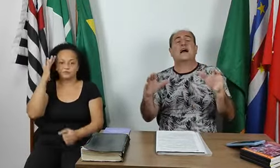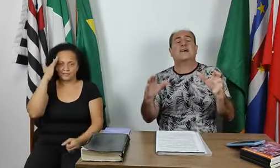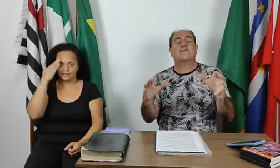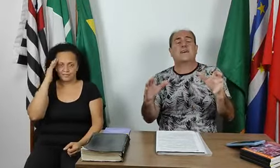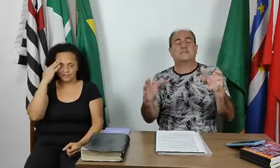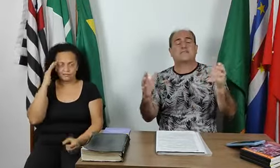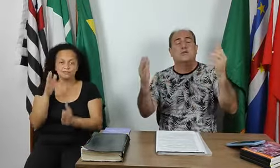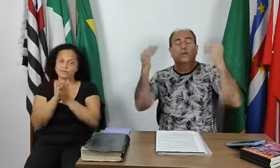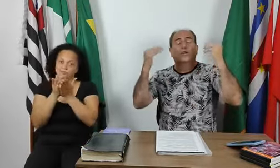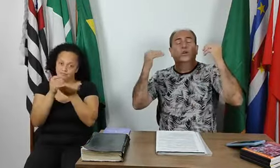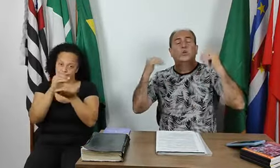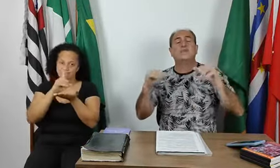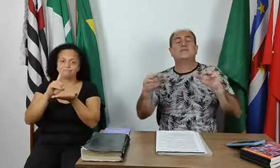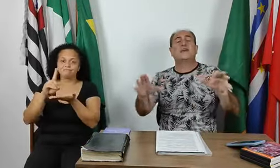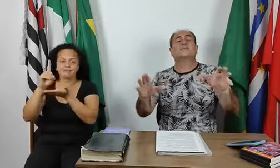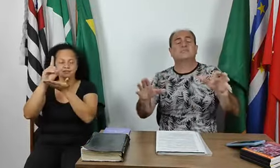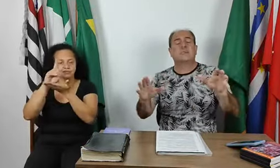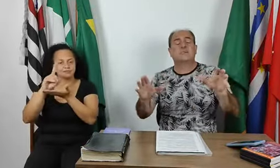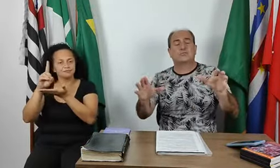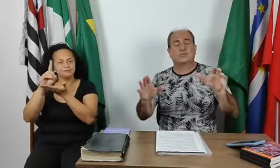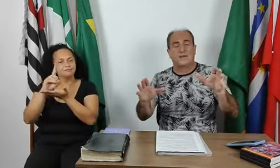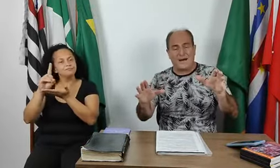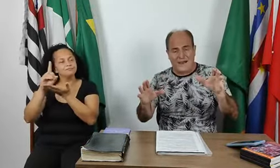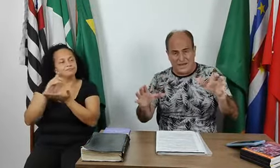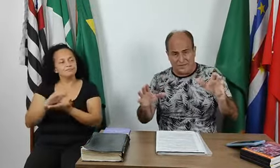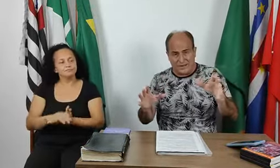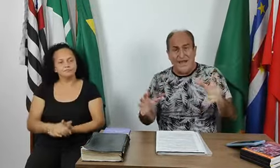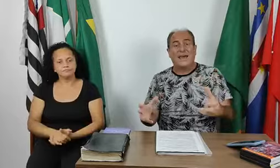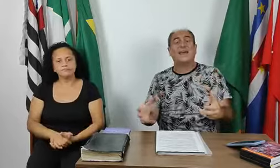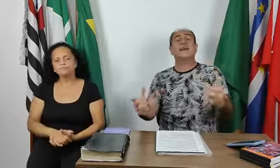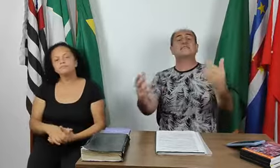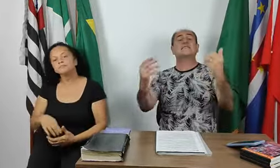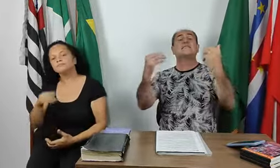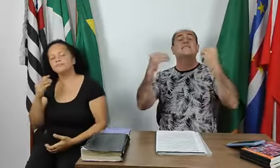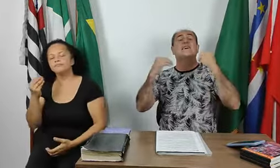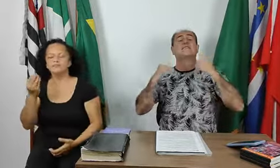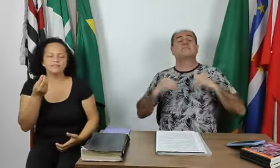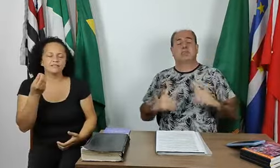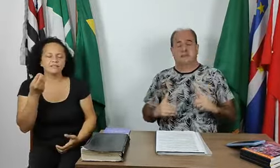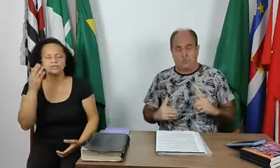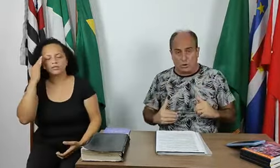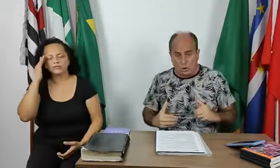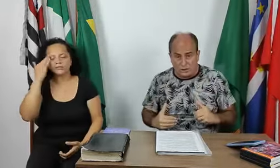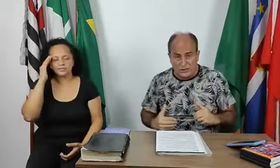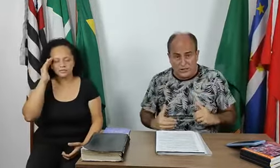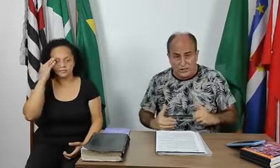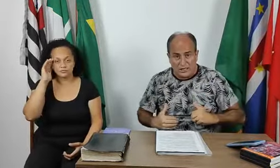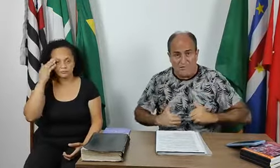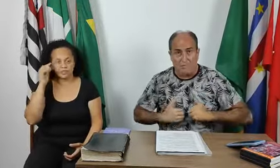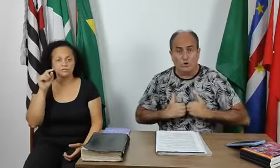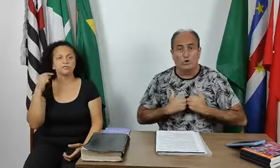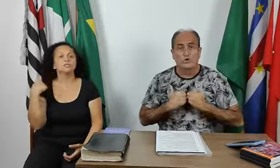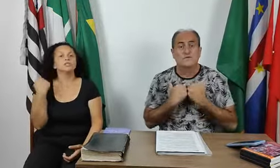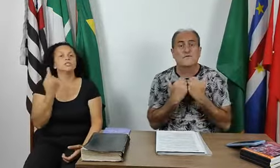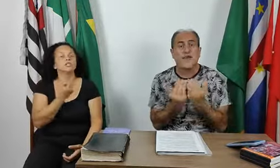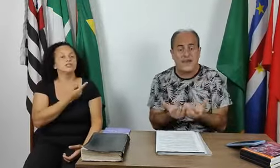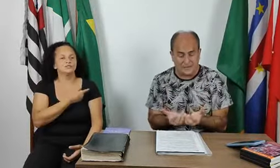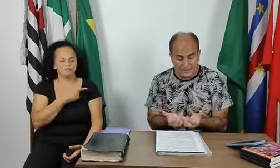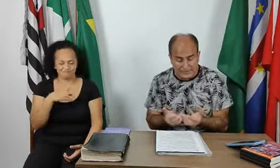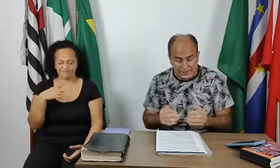e a revelação e o entendimento da palavra. É esse entendimento que